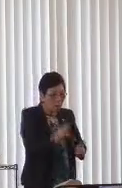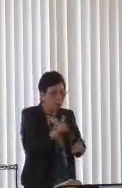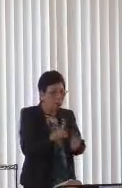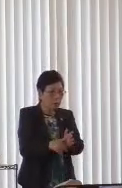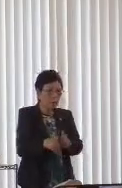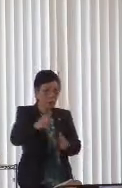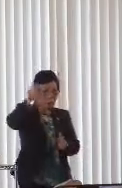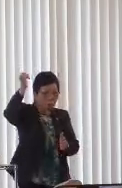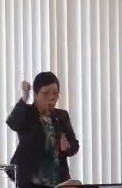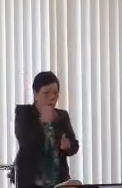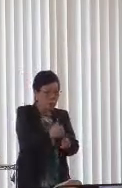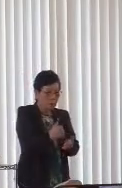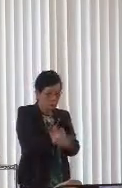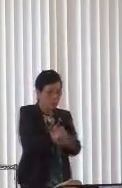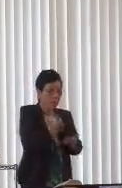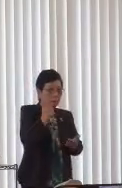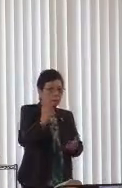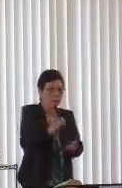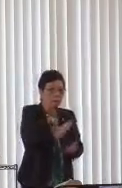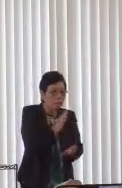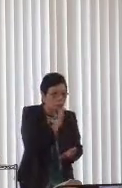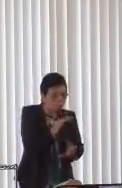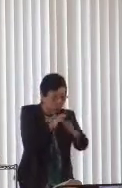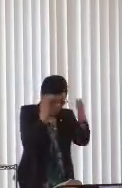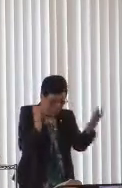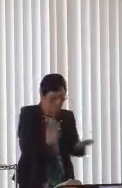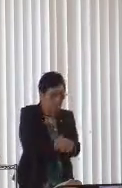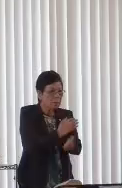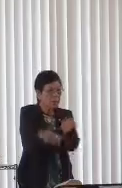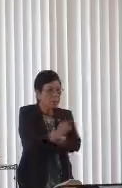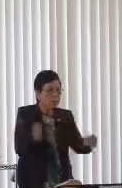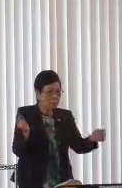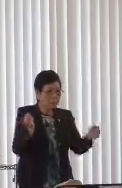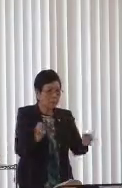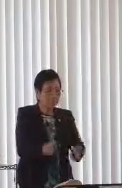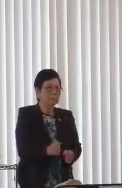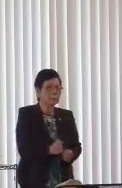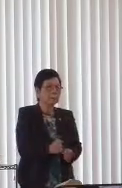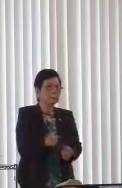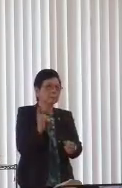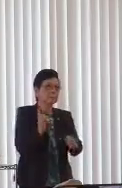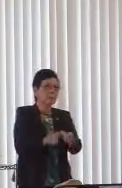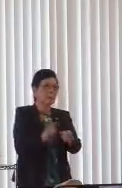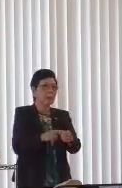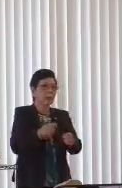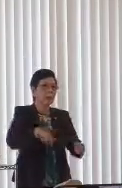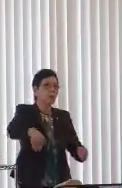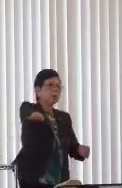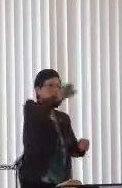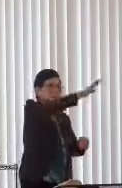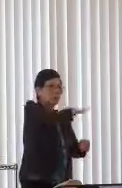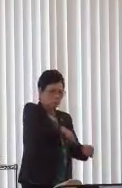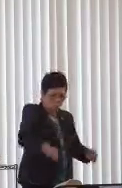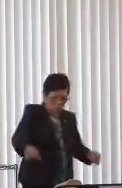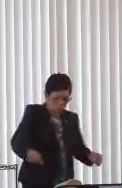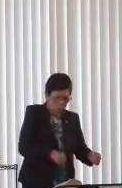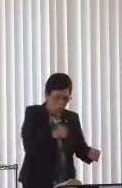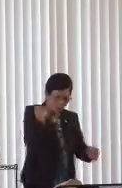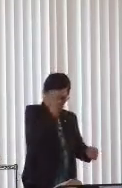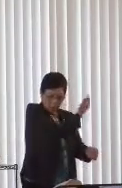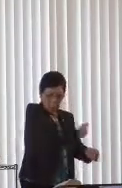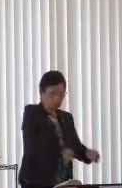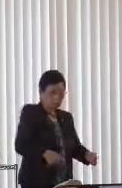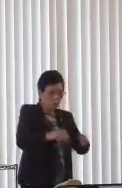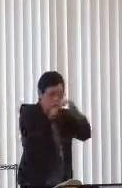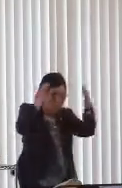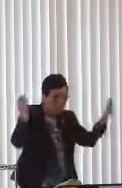望している人たちに救いをもたらすために現れてくださる。救いをもたらすというのは、つまり私たちをこの罪の体から救ってくださる。完全